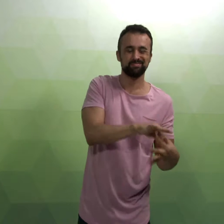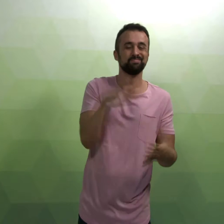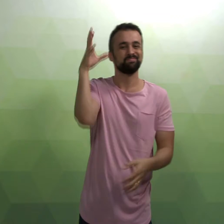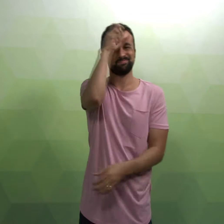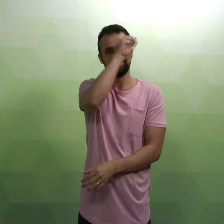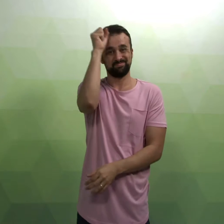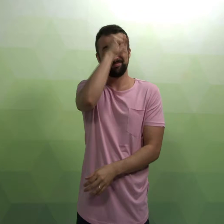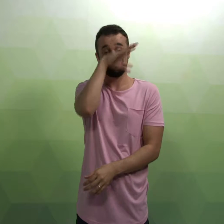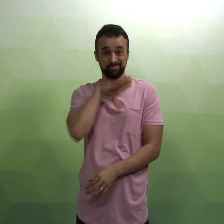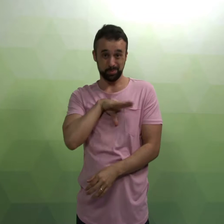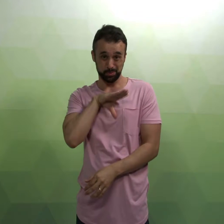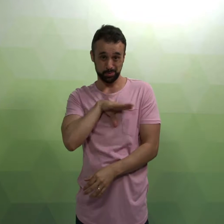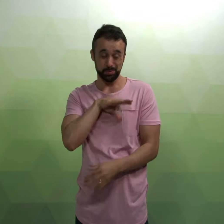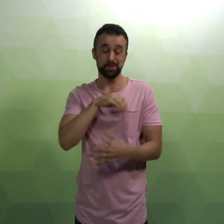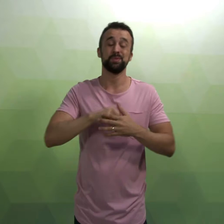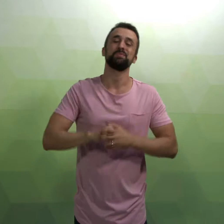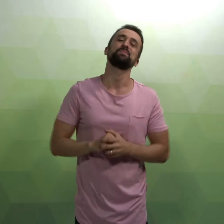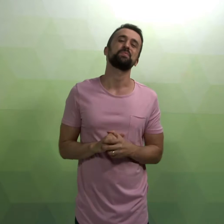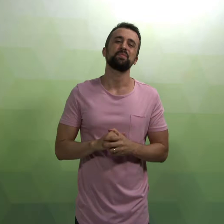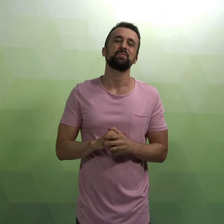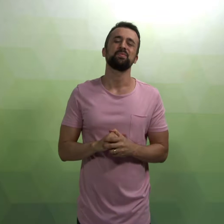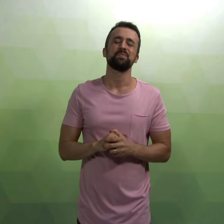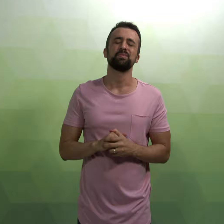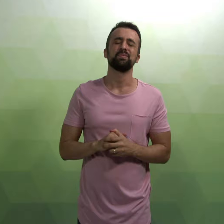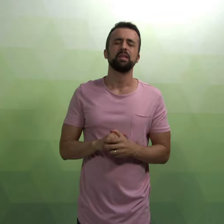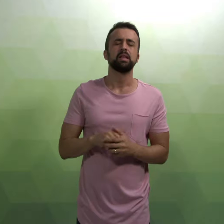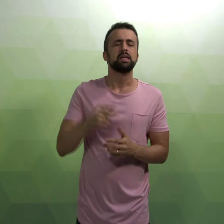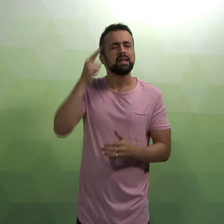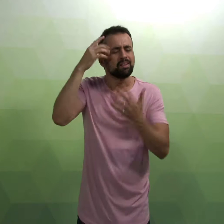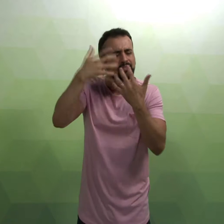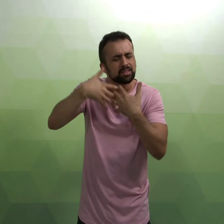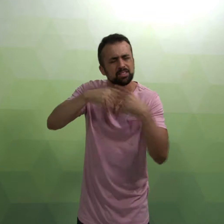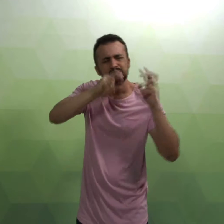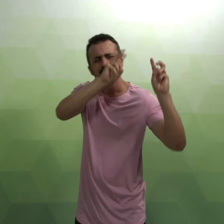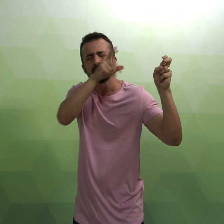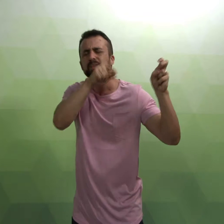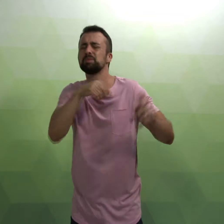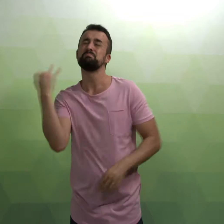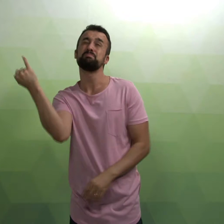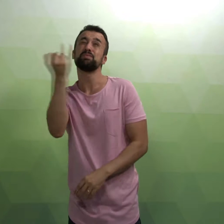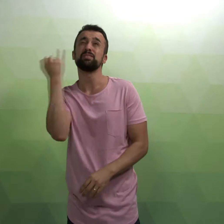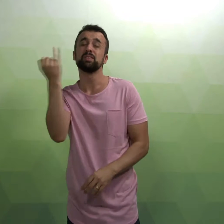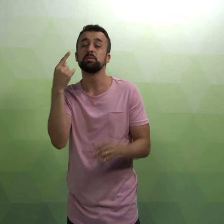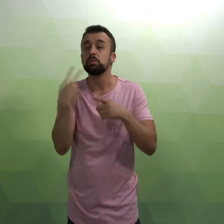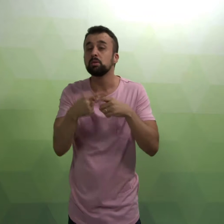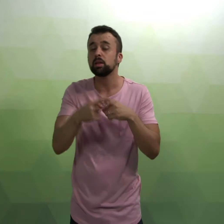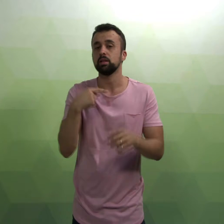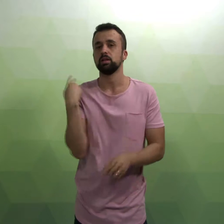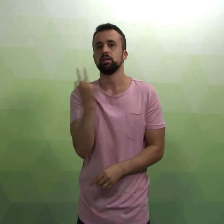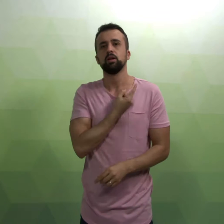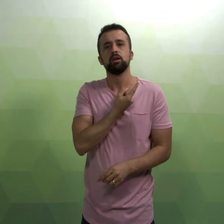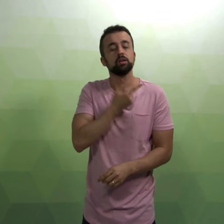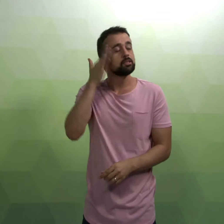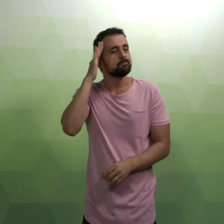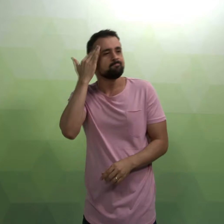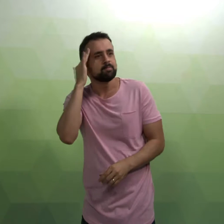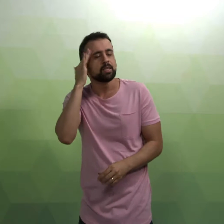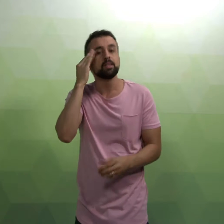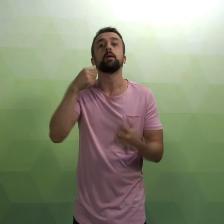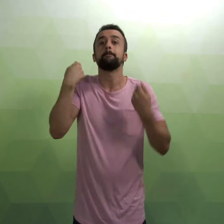do aprendizado da língua portuguesa. Refletir tal tema é muito importante para que possamos entender em